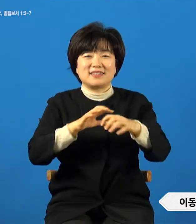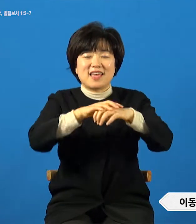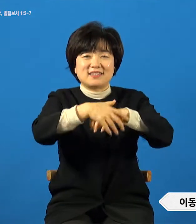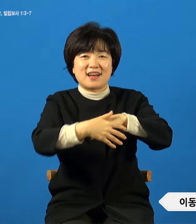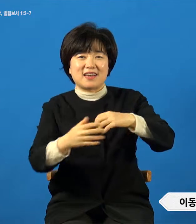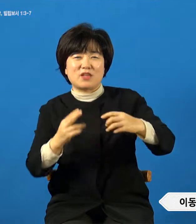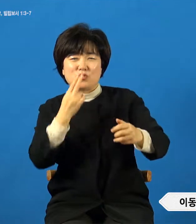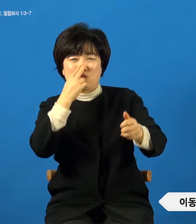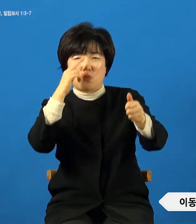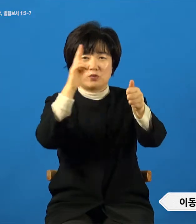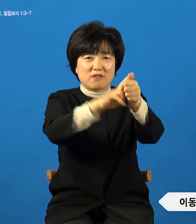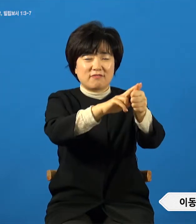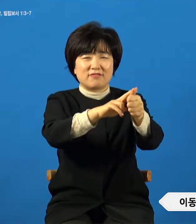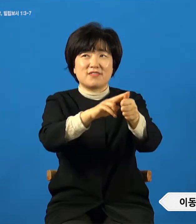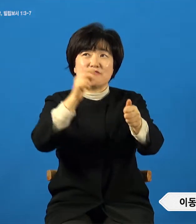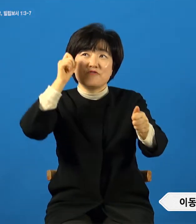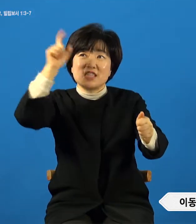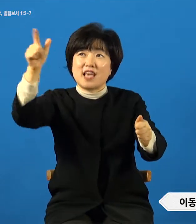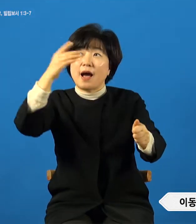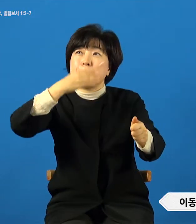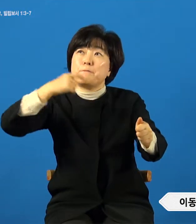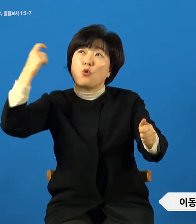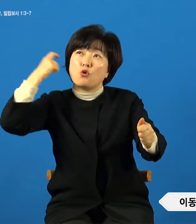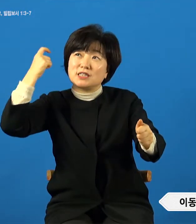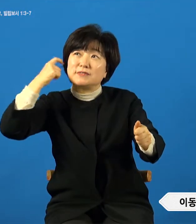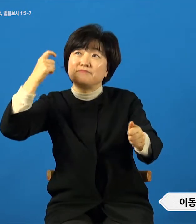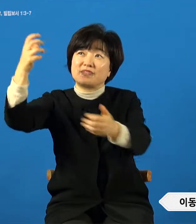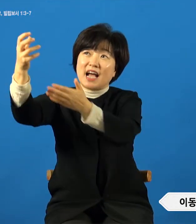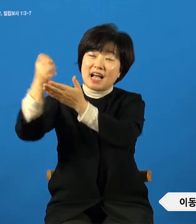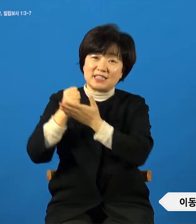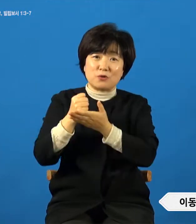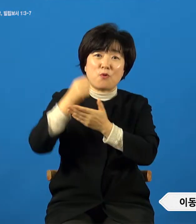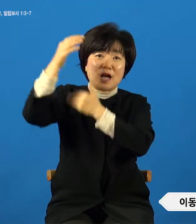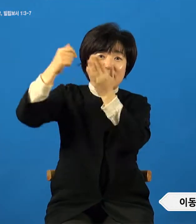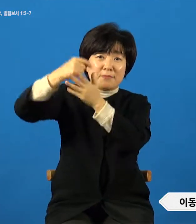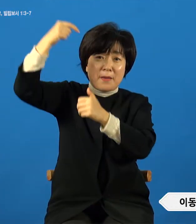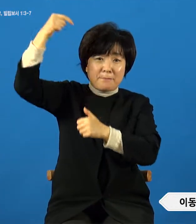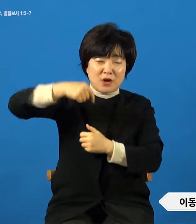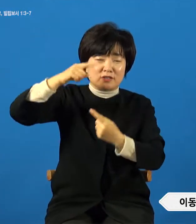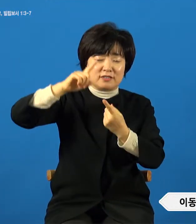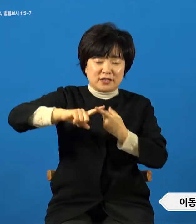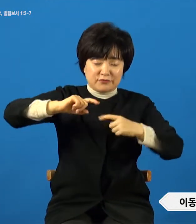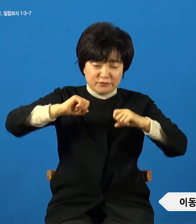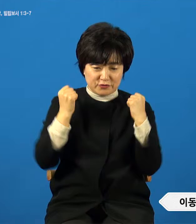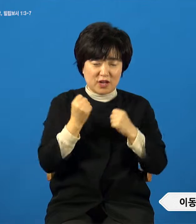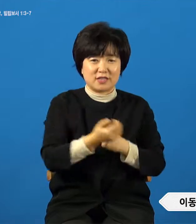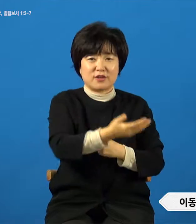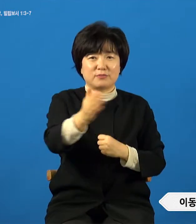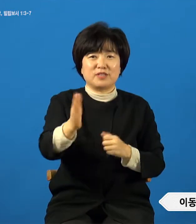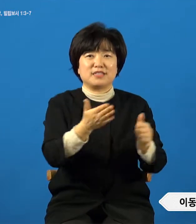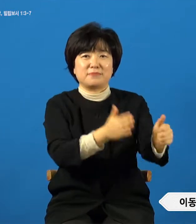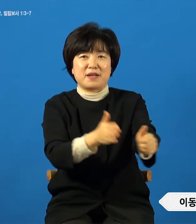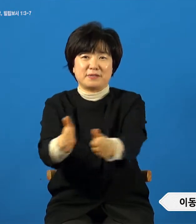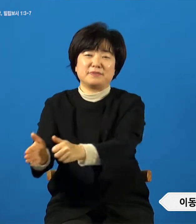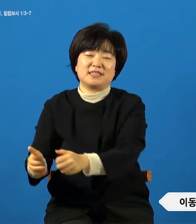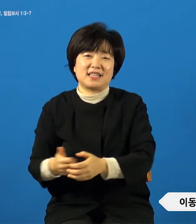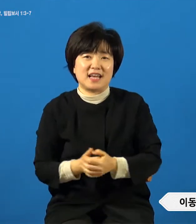앞에 우리를 보내시는 하나님의 명령 앞에 순종하는 여름이 되시기를 주의 이름으로